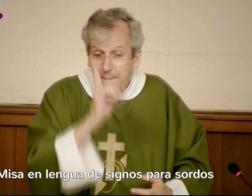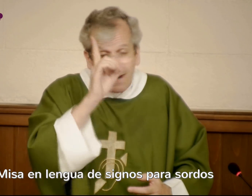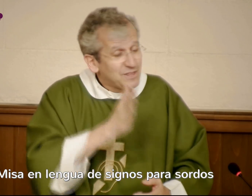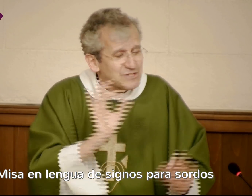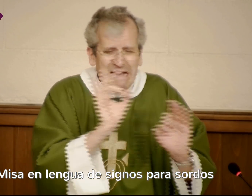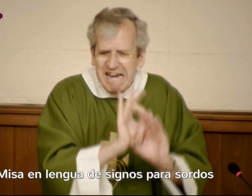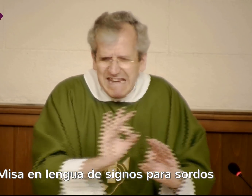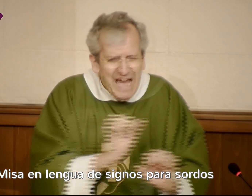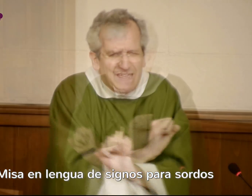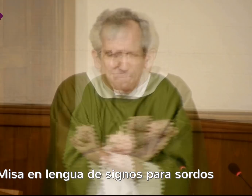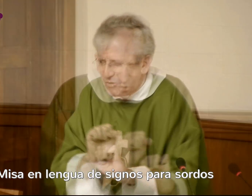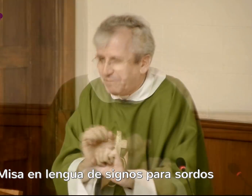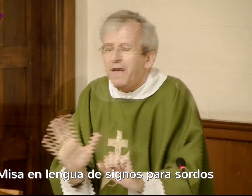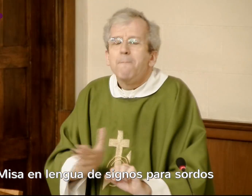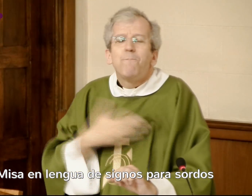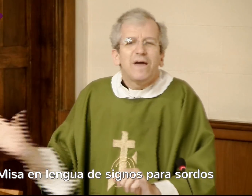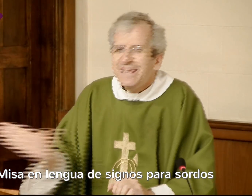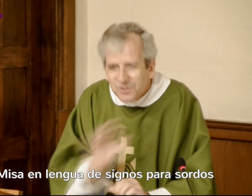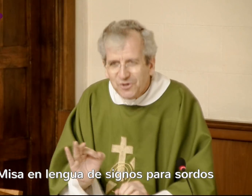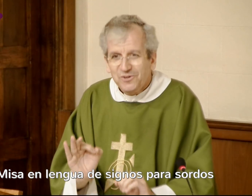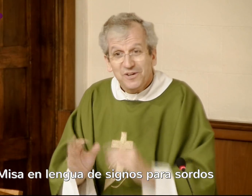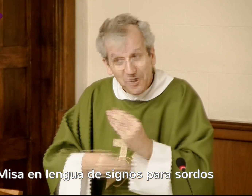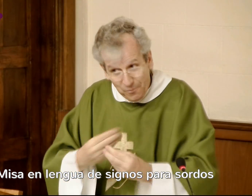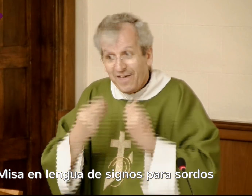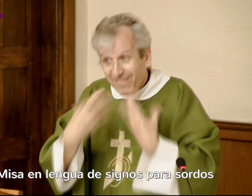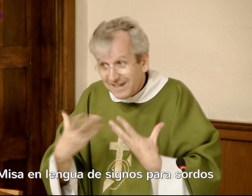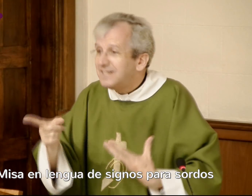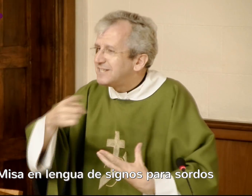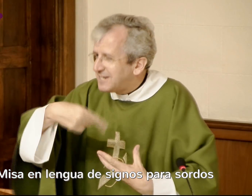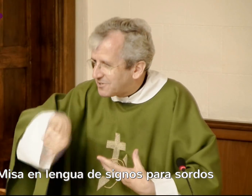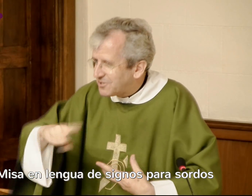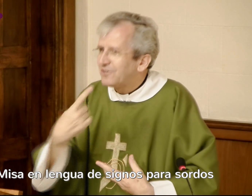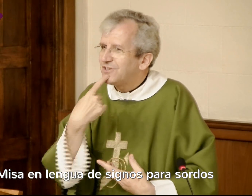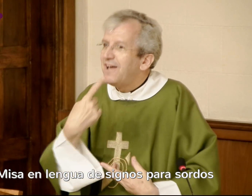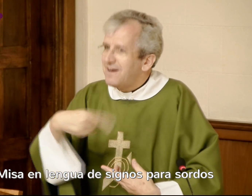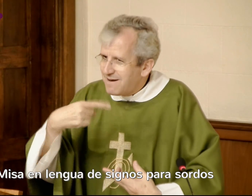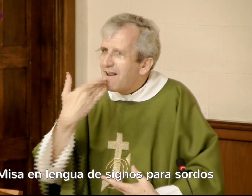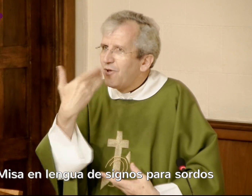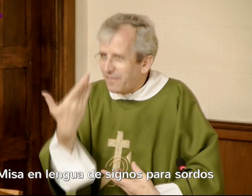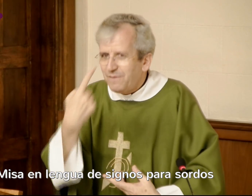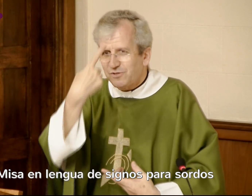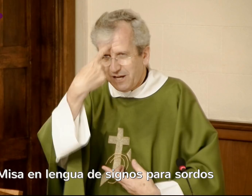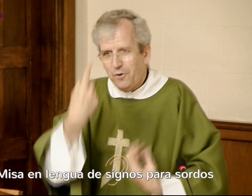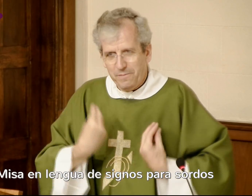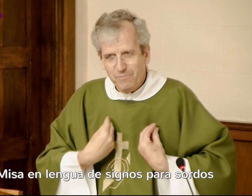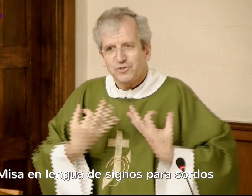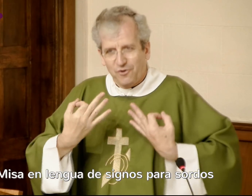para Dios nada imposible, puede todo y lo puede hacer si nosotros lo decimos y lo vivimos con